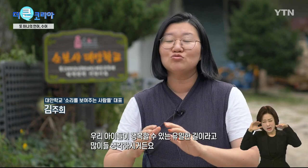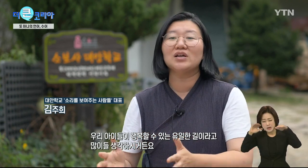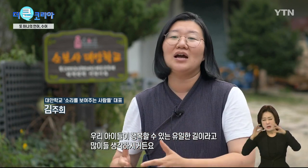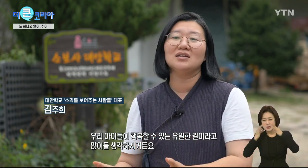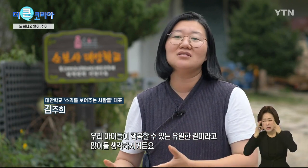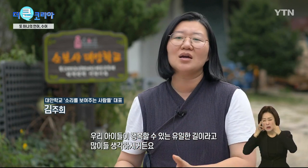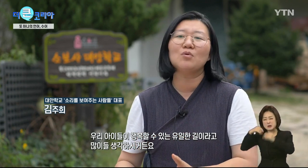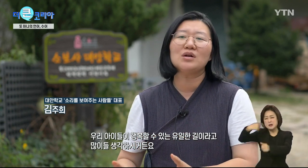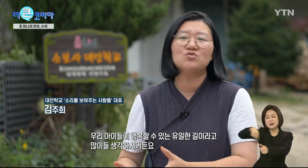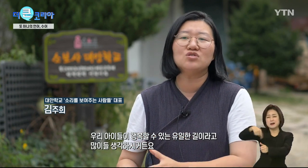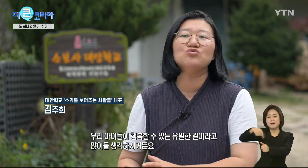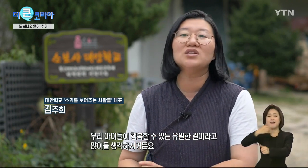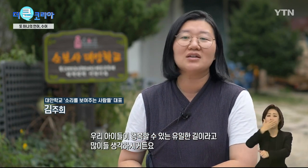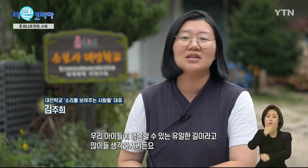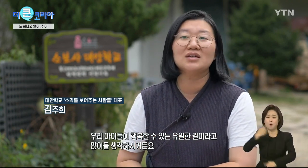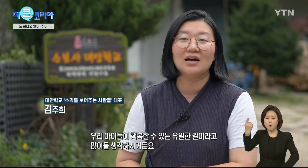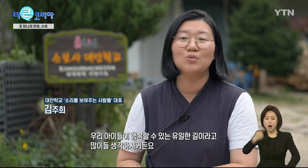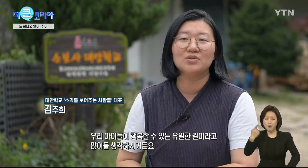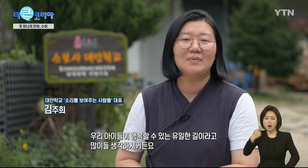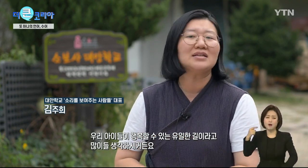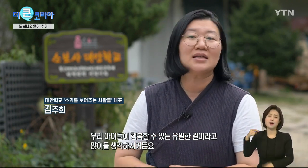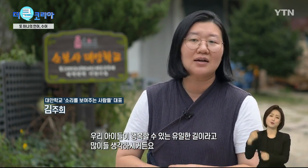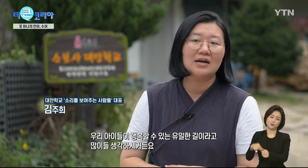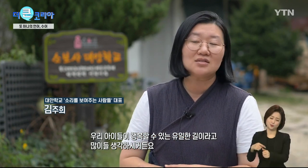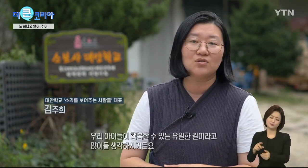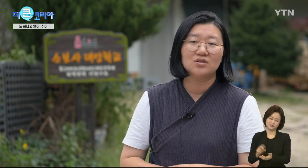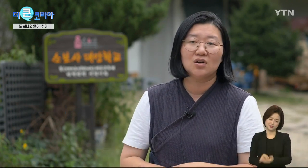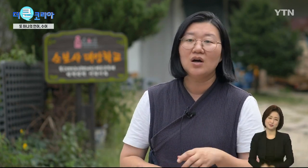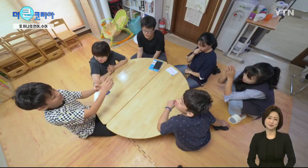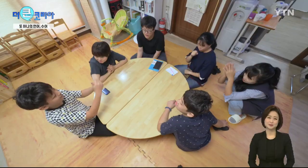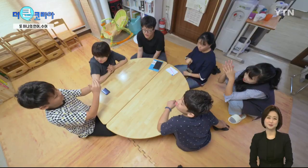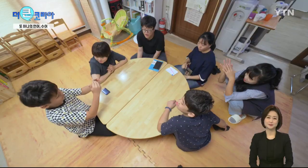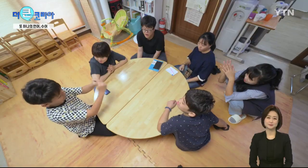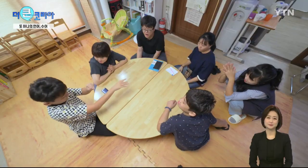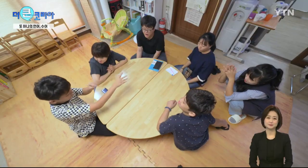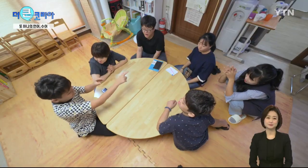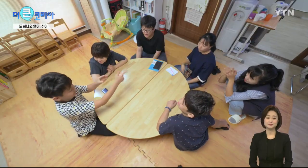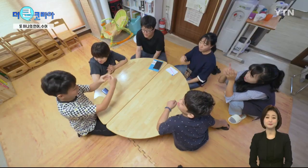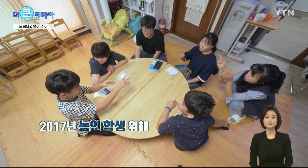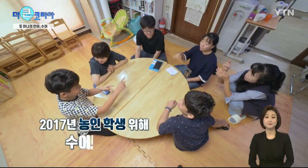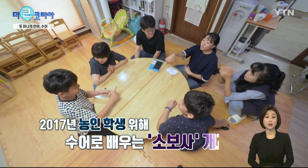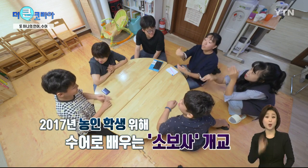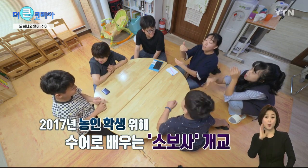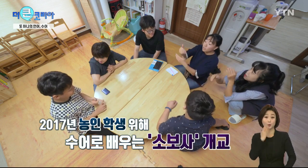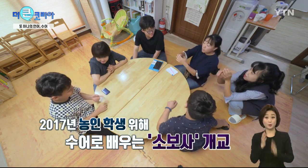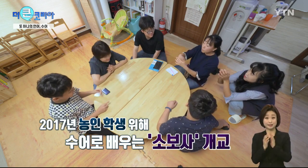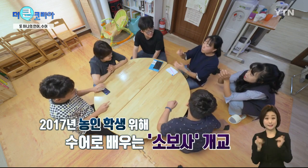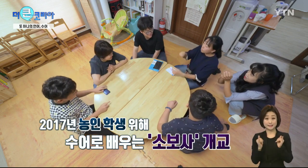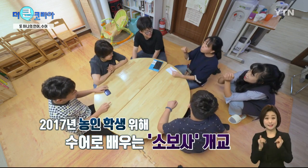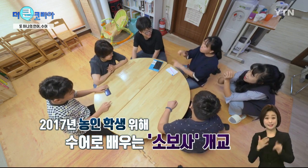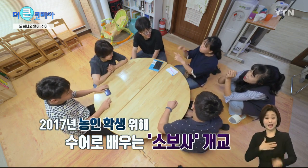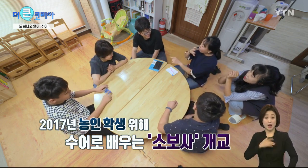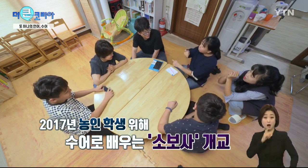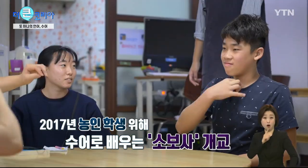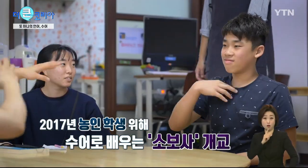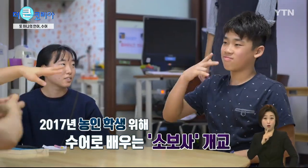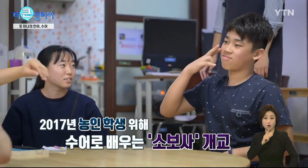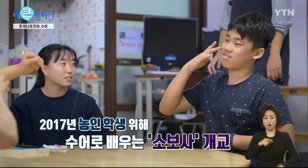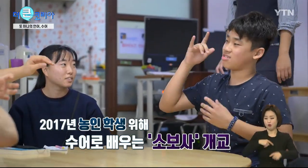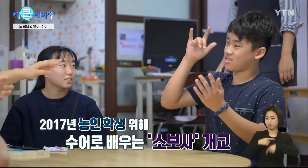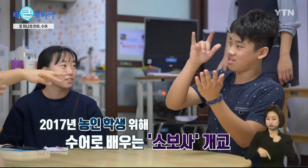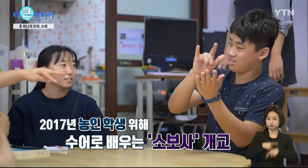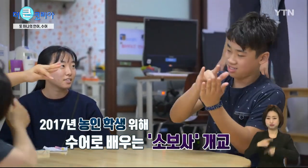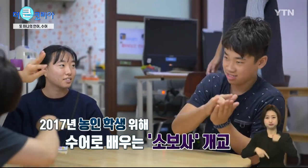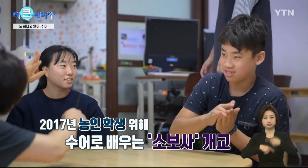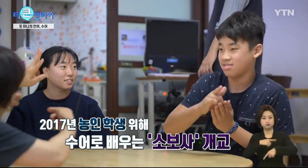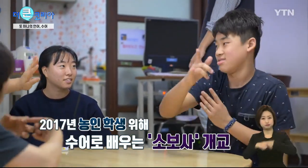것이 우리 아이들이 행복할 수 있는 유일한 길이라고들 많이 생각하시거든요. 소보사는 농인들이 자신의 언어인